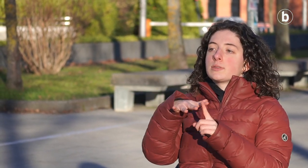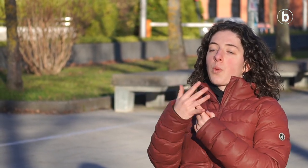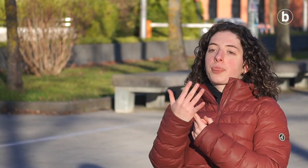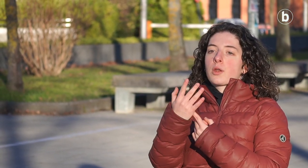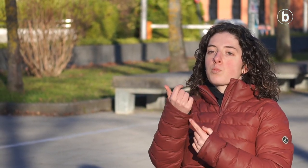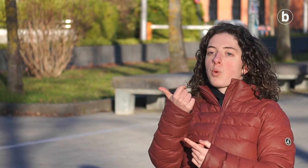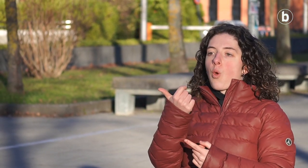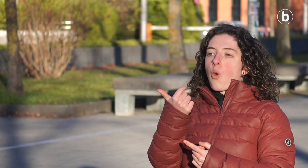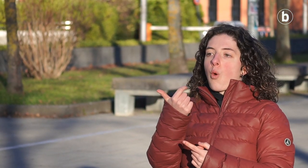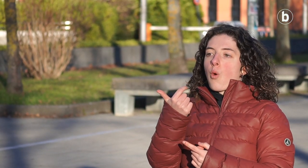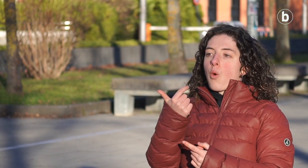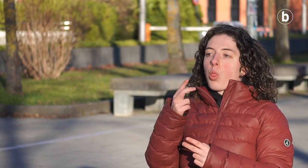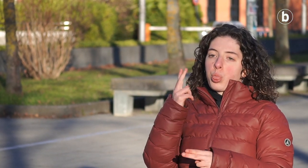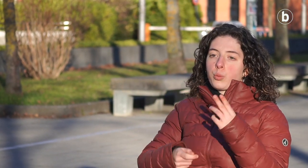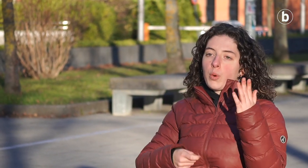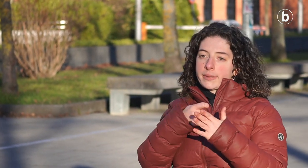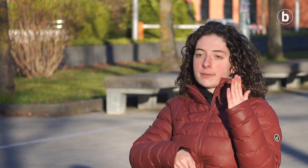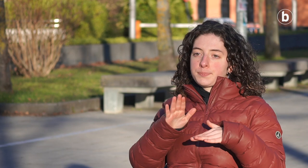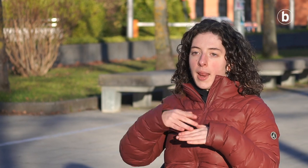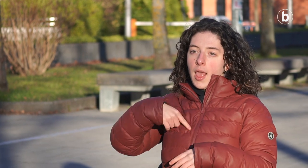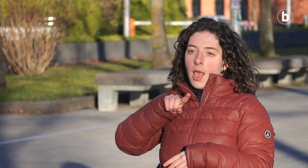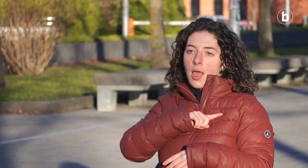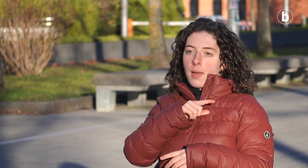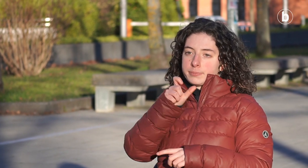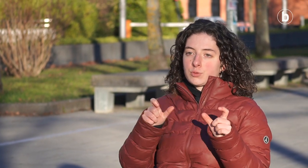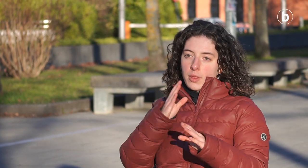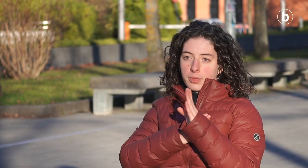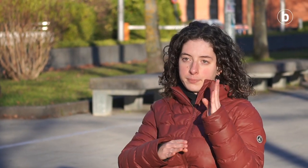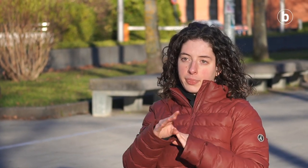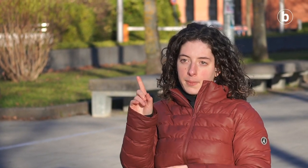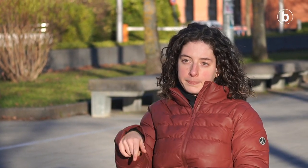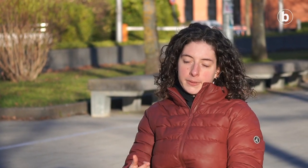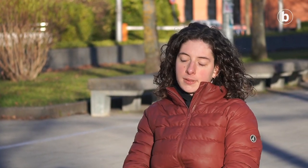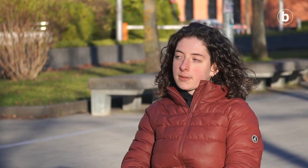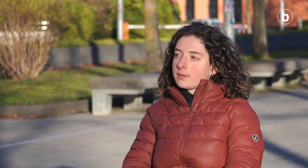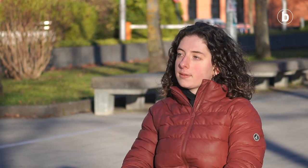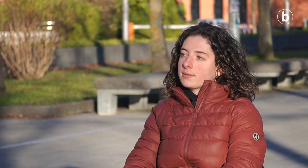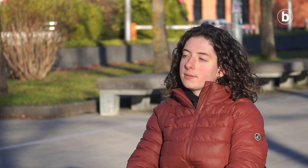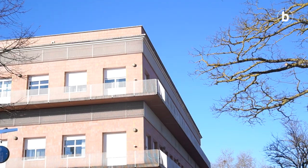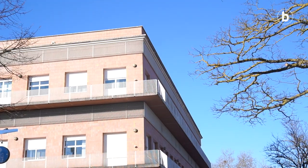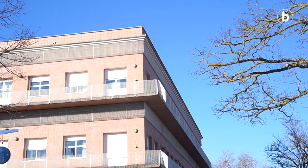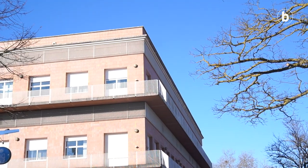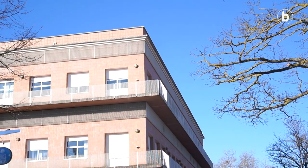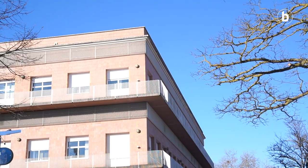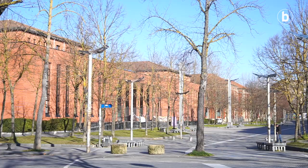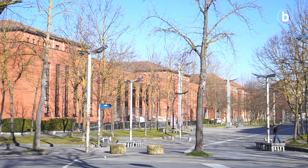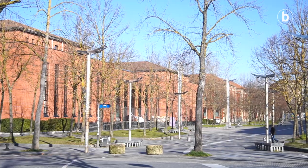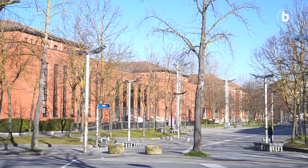dago sensibilizaziorik. Oso gogorra da azkenean guretzako eta eskaitasun edo diskapazitatea